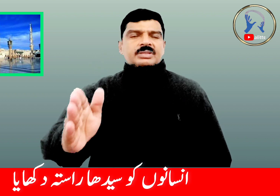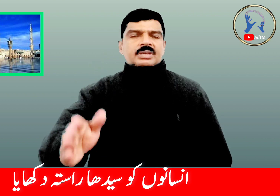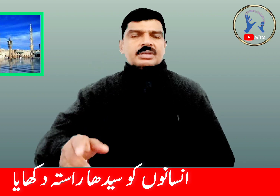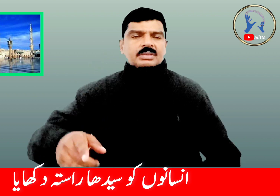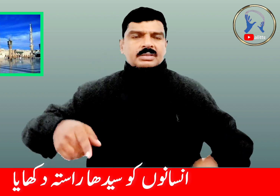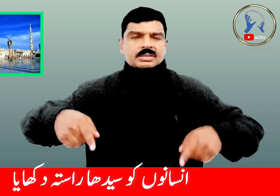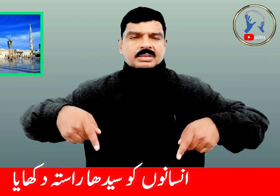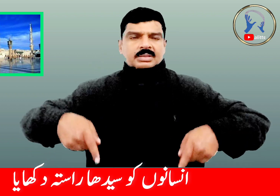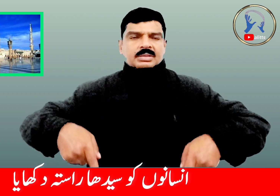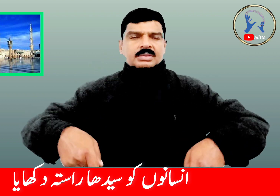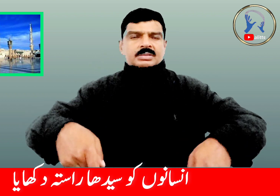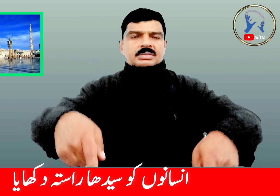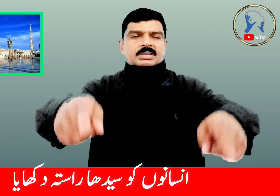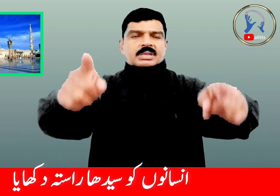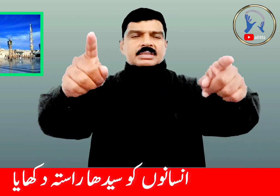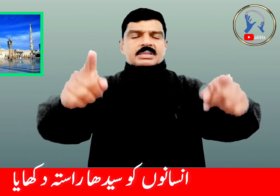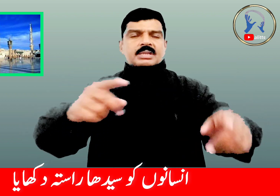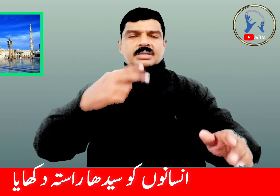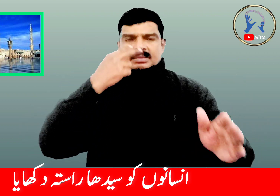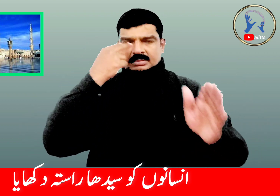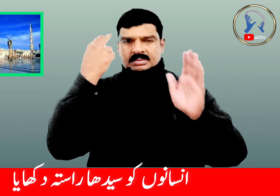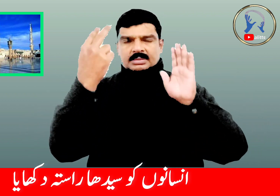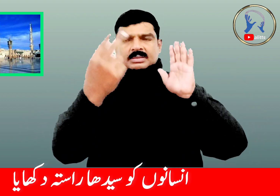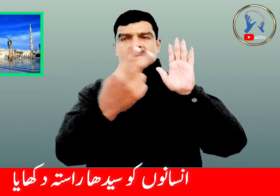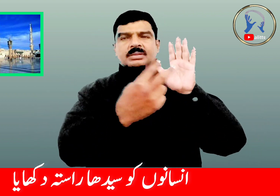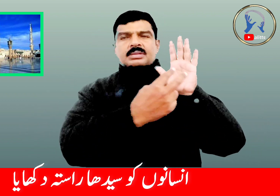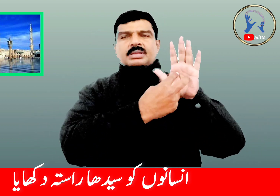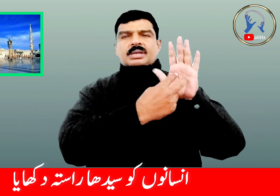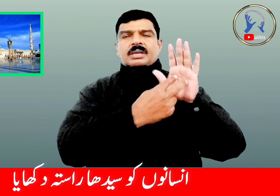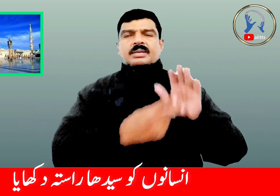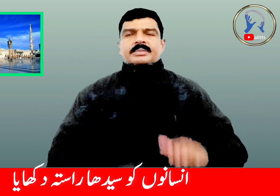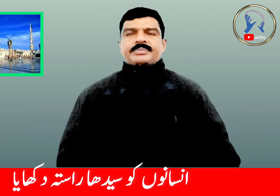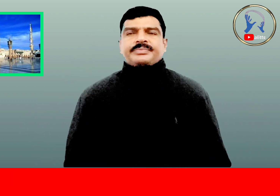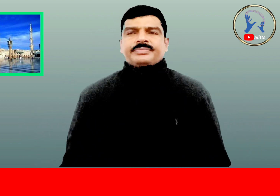سیدھا راستہ دکھایا۔